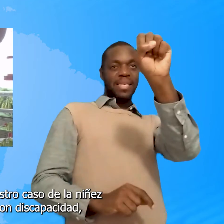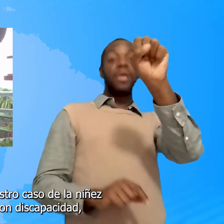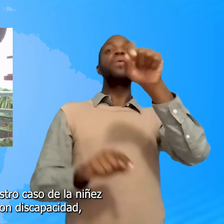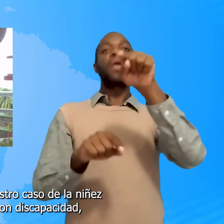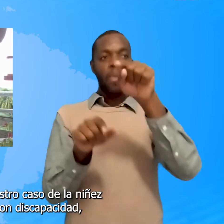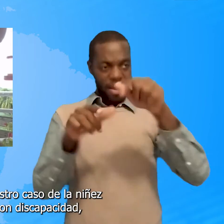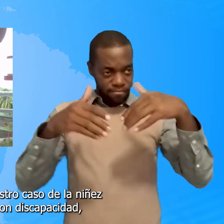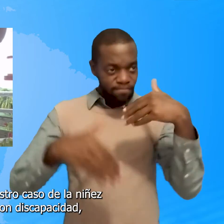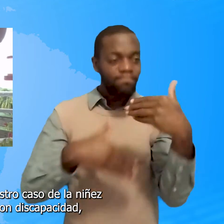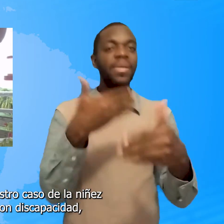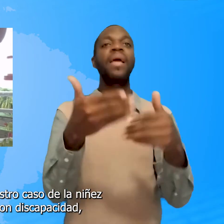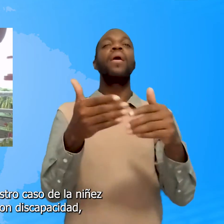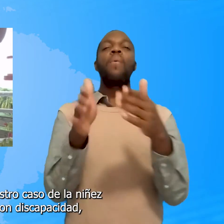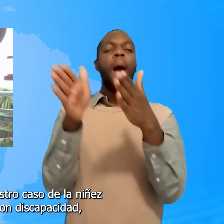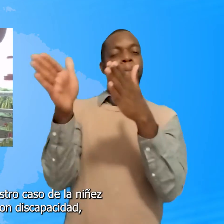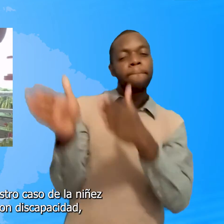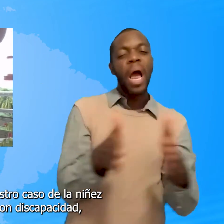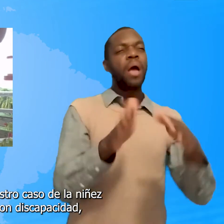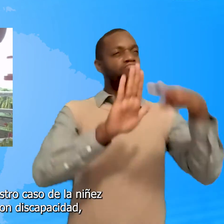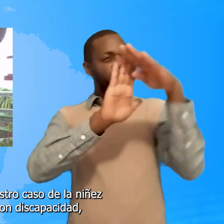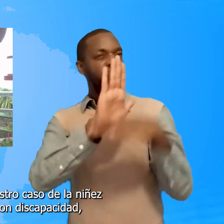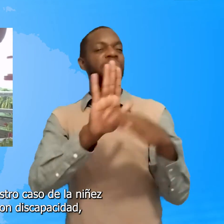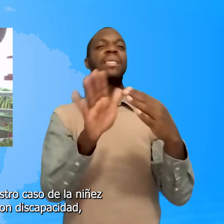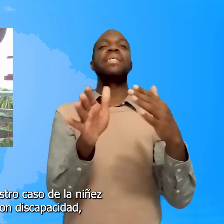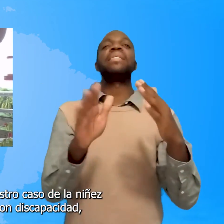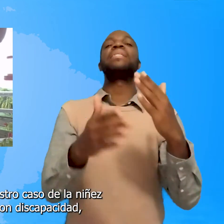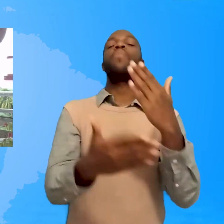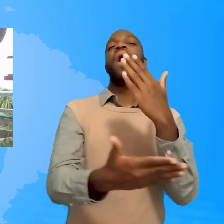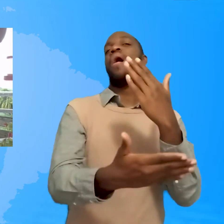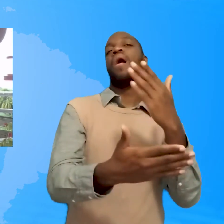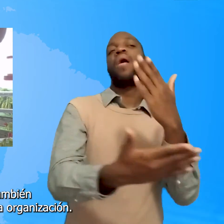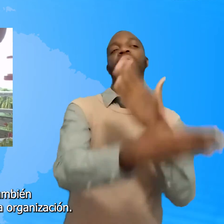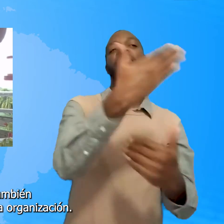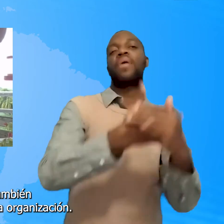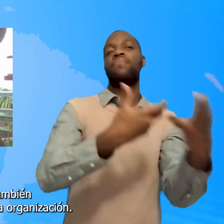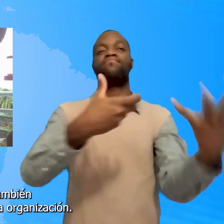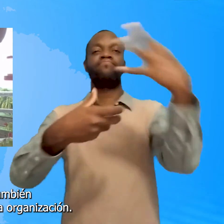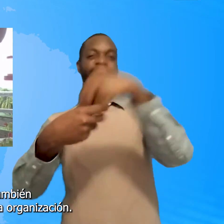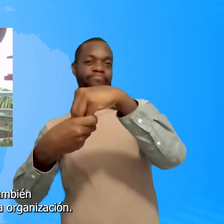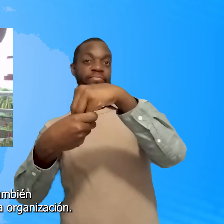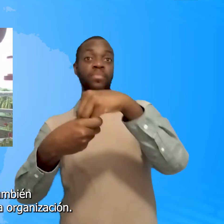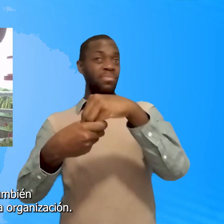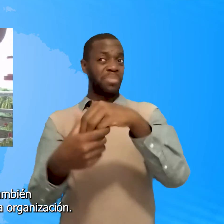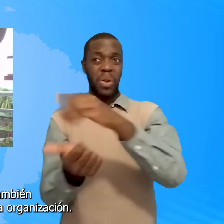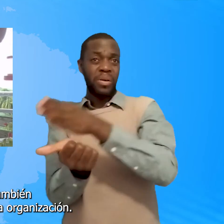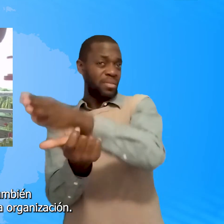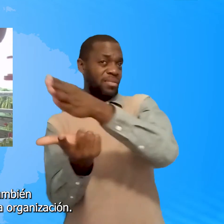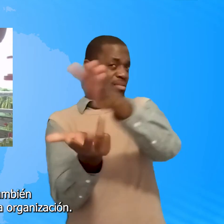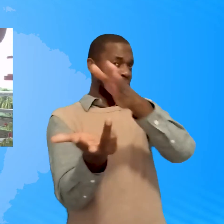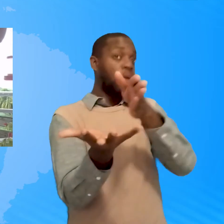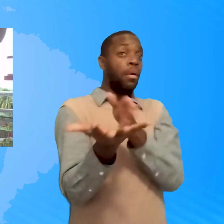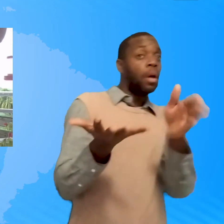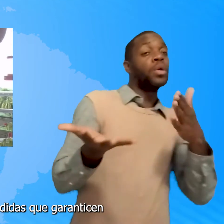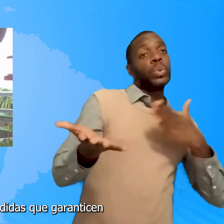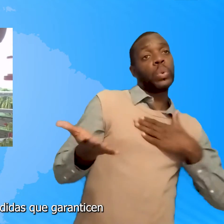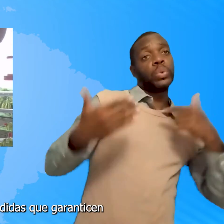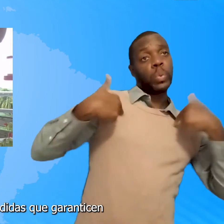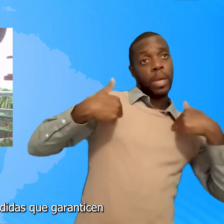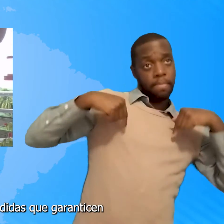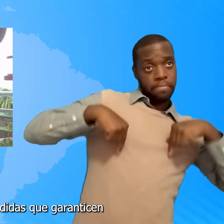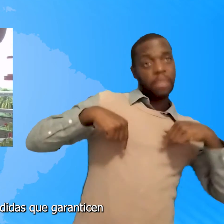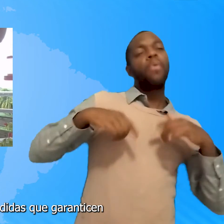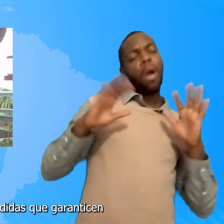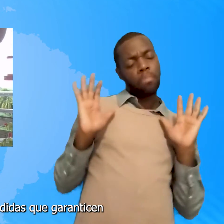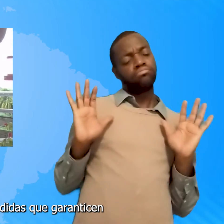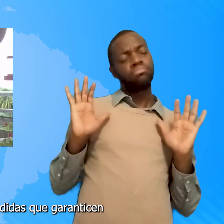con discapacidad, en nuestro caso de la niñez y adolescencia con discapacidad, pero también al interior de la organización de